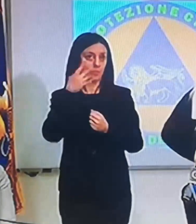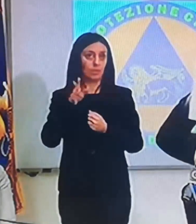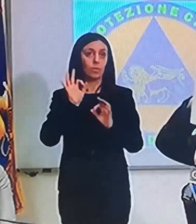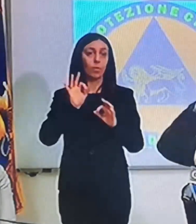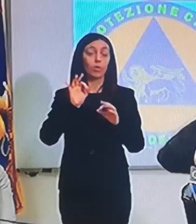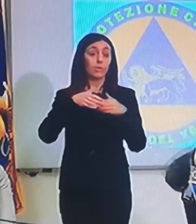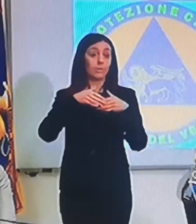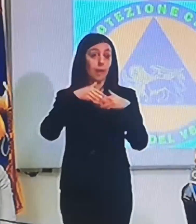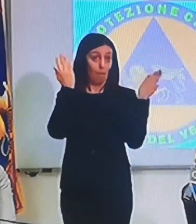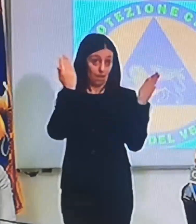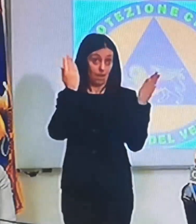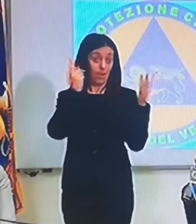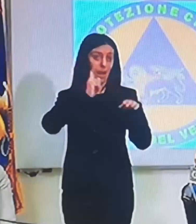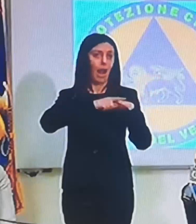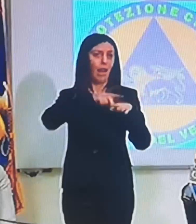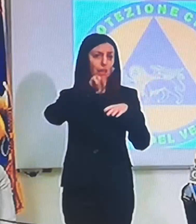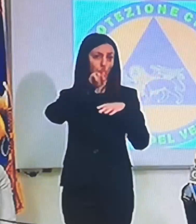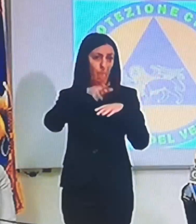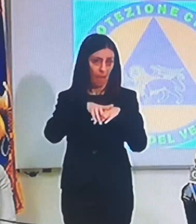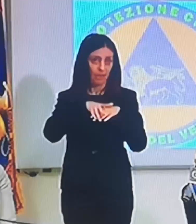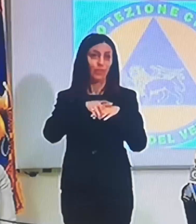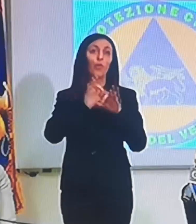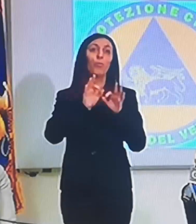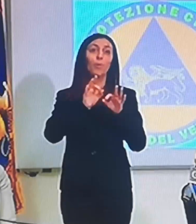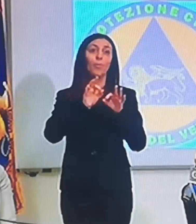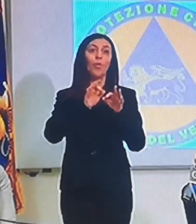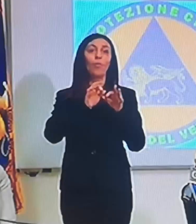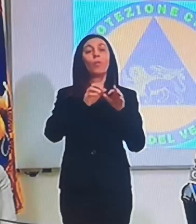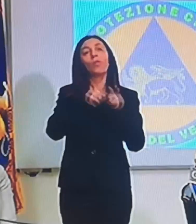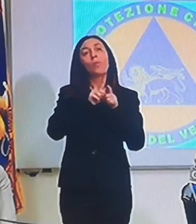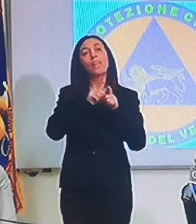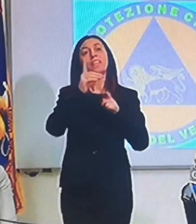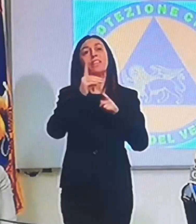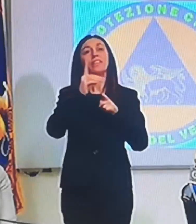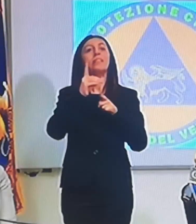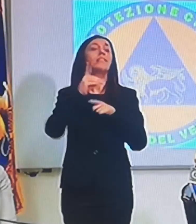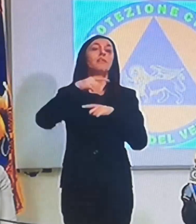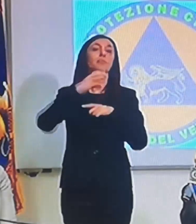2:30 di stamattina mi è arrivata la bozza del DPCM.